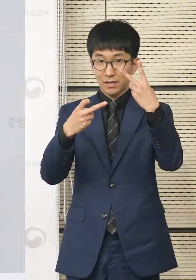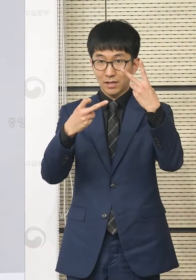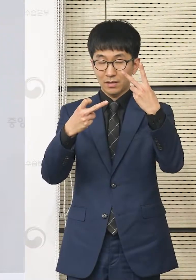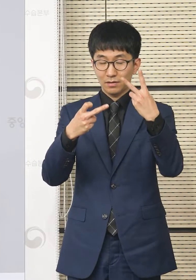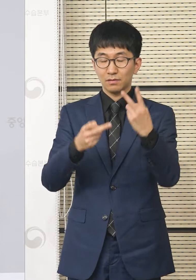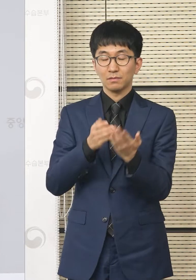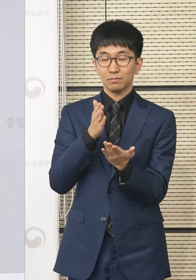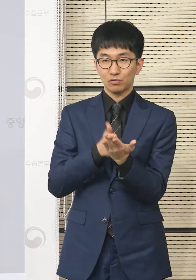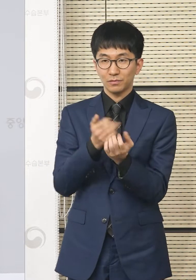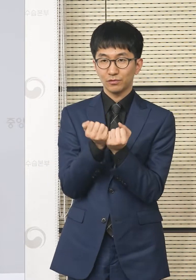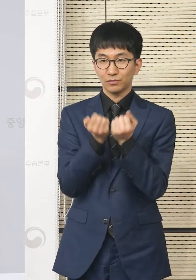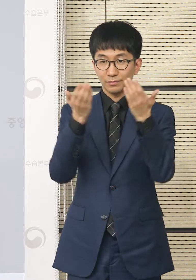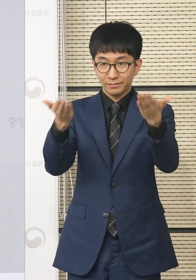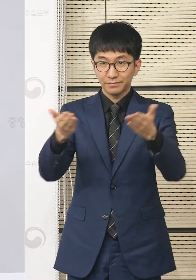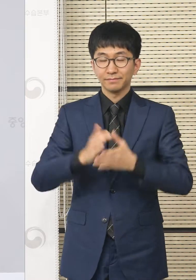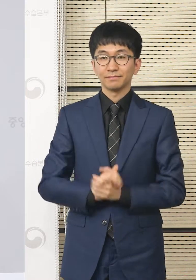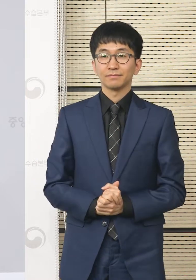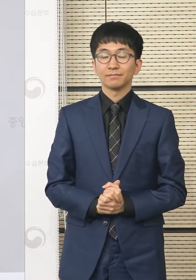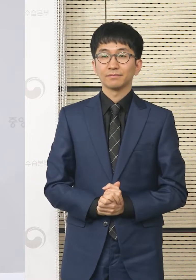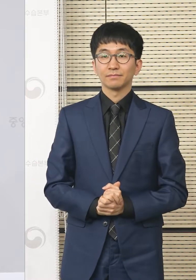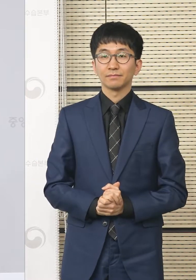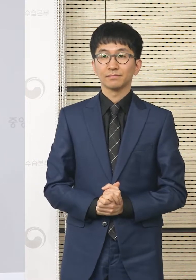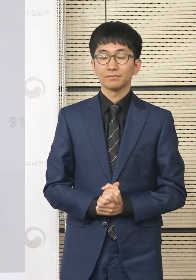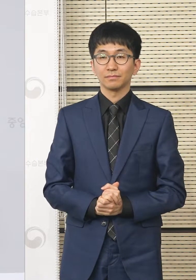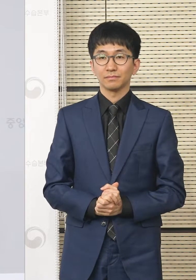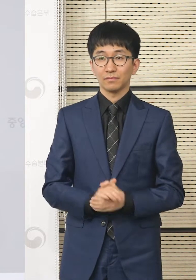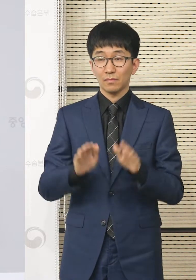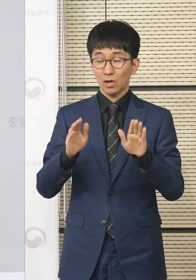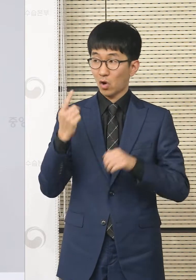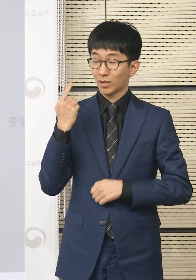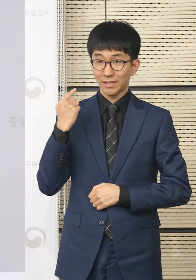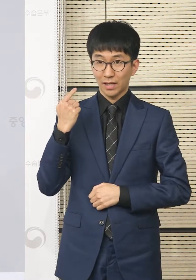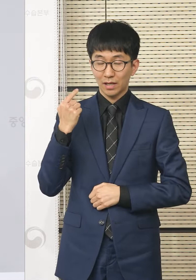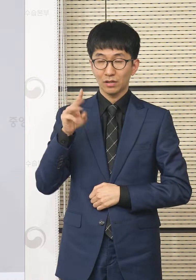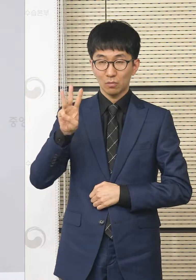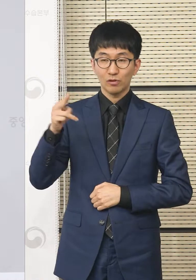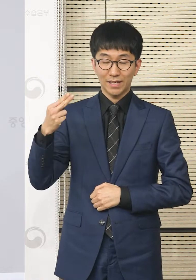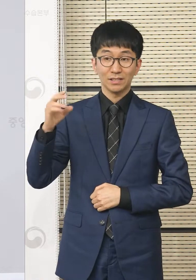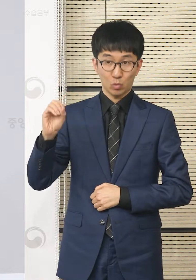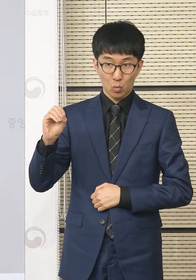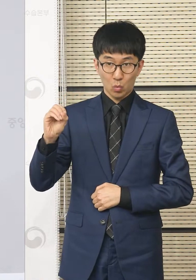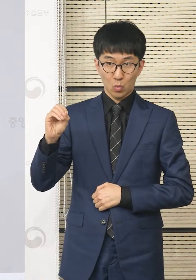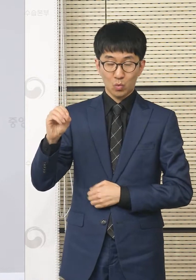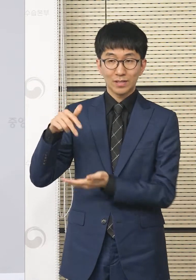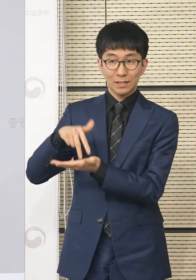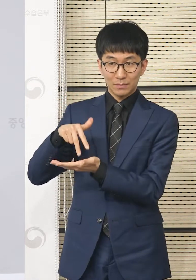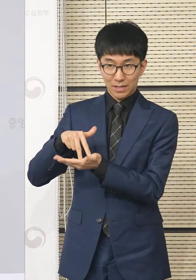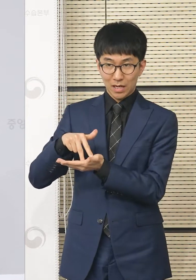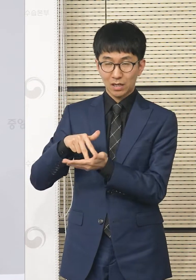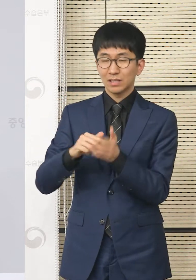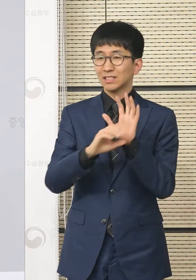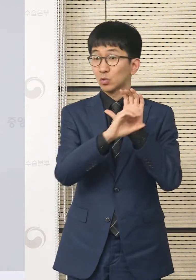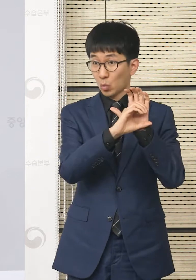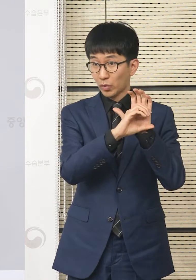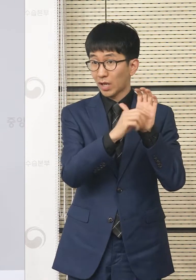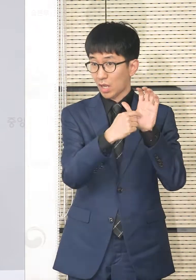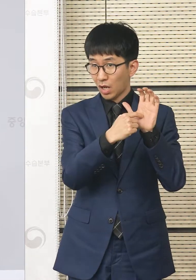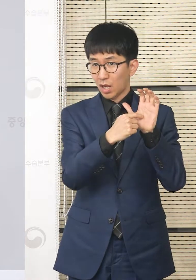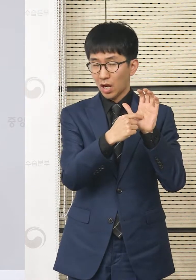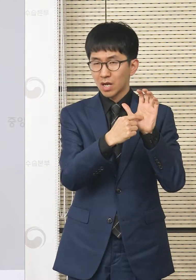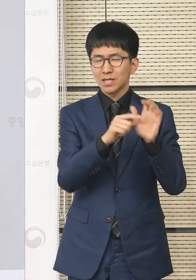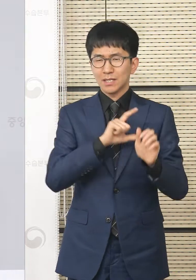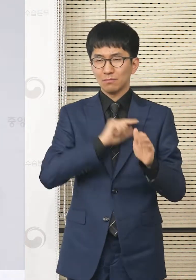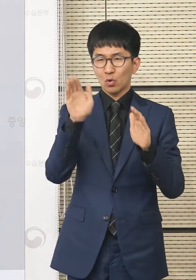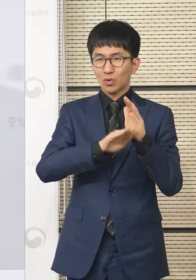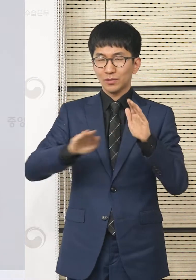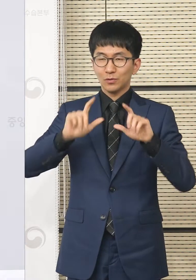2월 12일 정례 브리핑을 시작하겠습니다. 어제 세계보건기구는 신종 코로나 바이러스